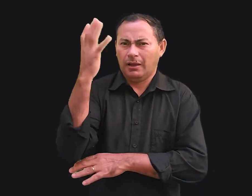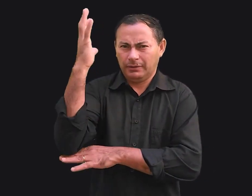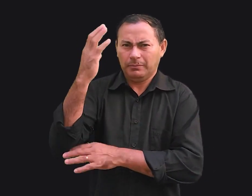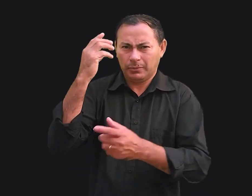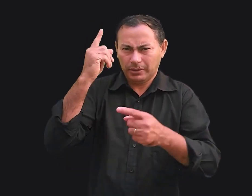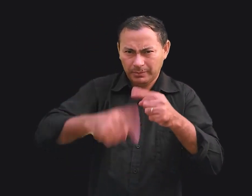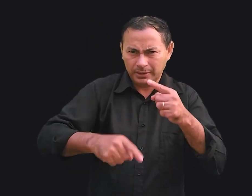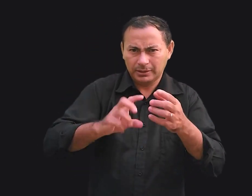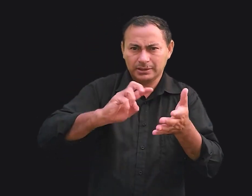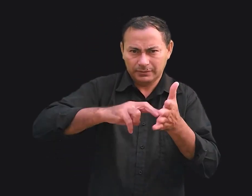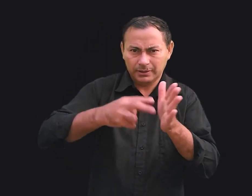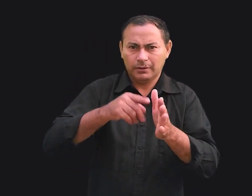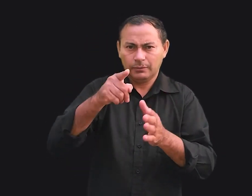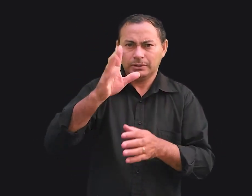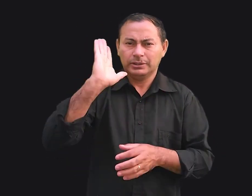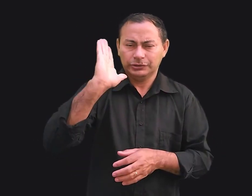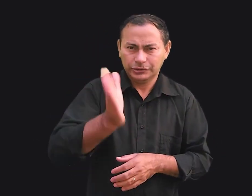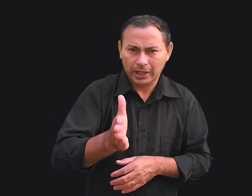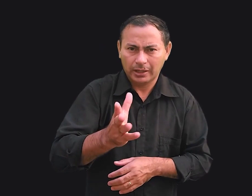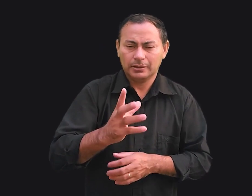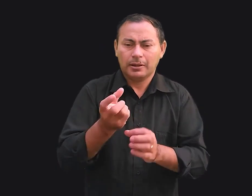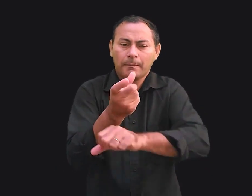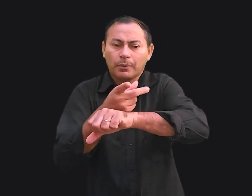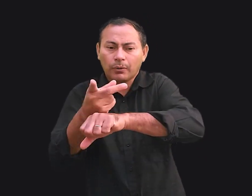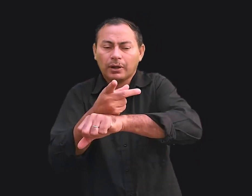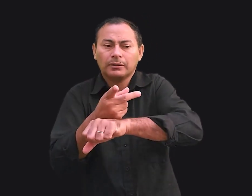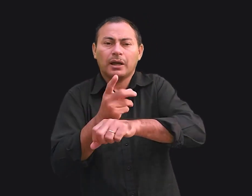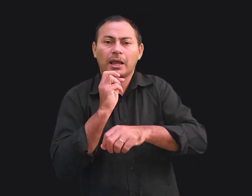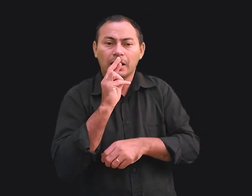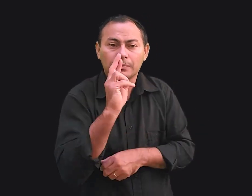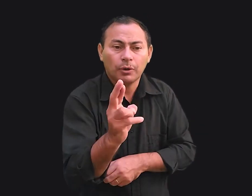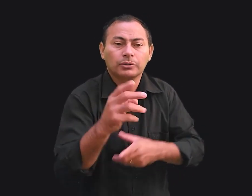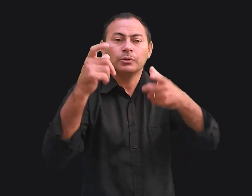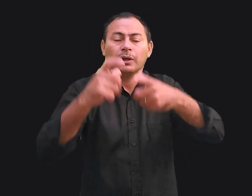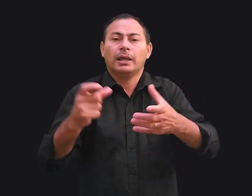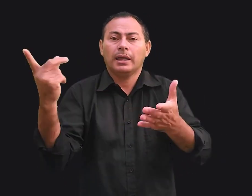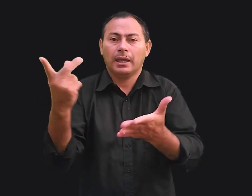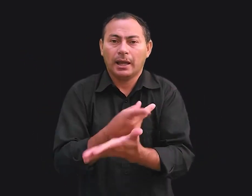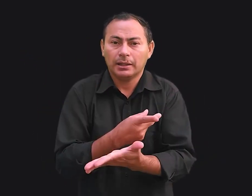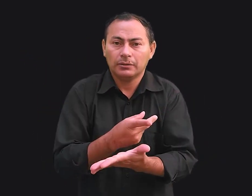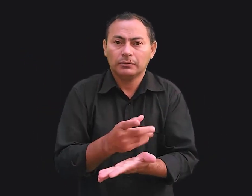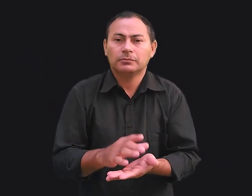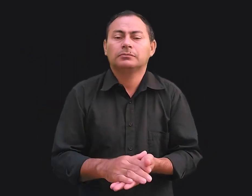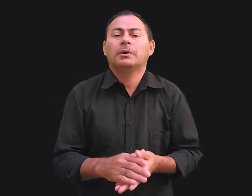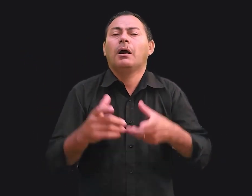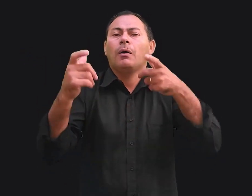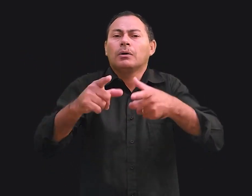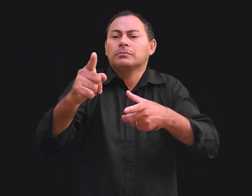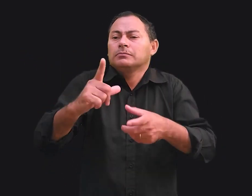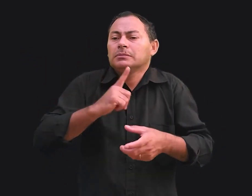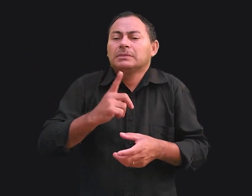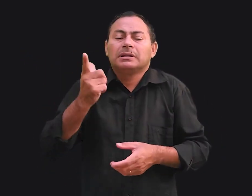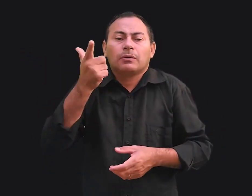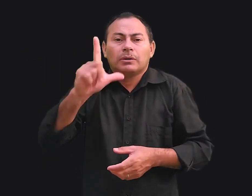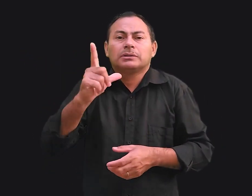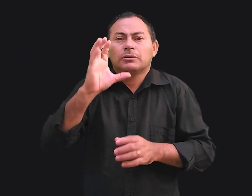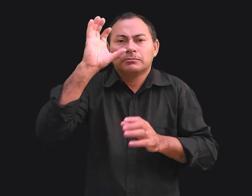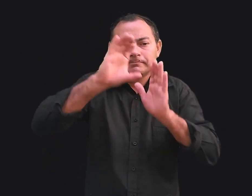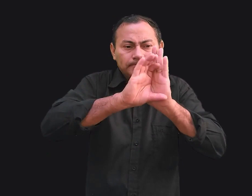proibida? Quer dizer, você está procurando respostas no lugar errado? De onde você tem tirado os seus conceitos